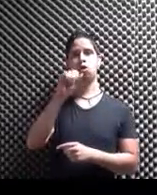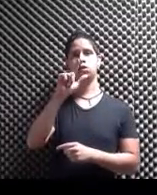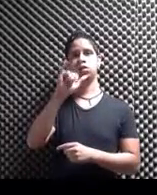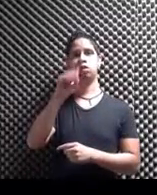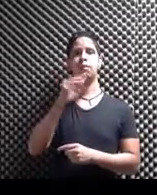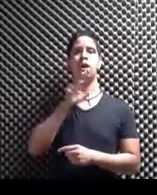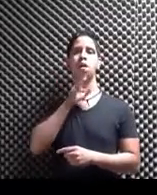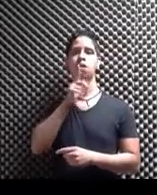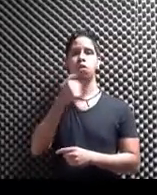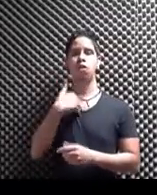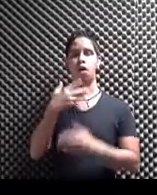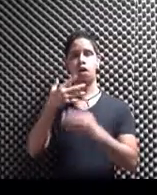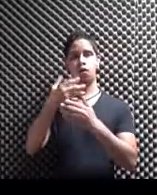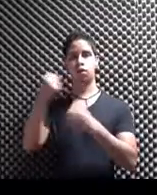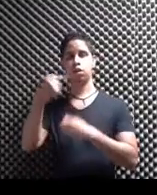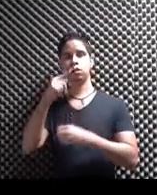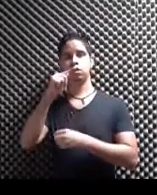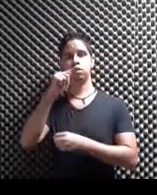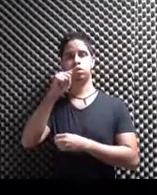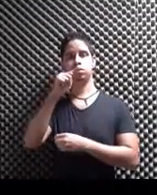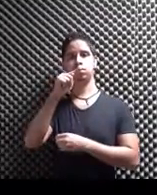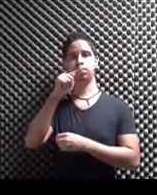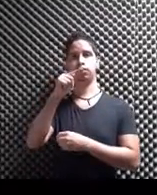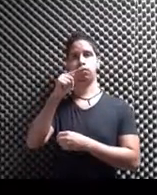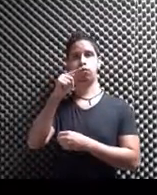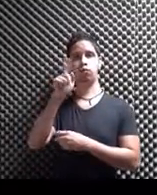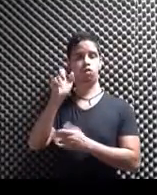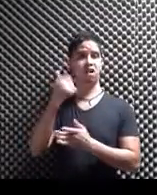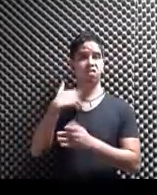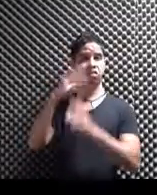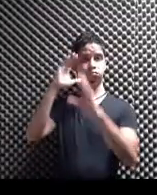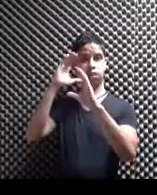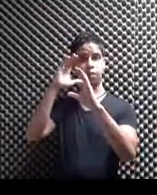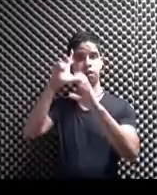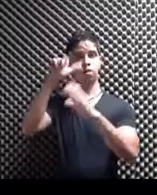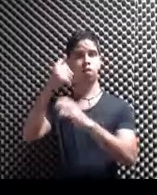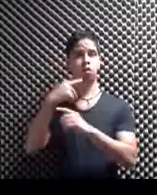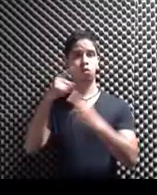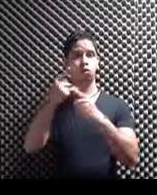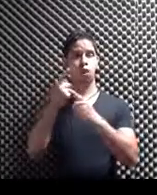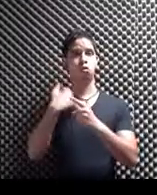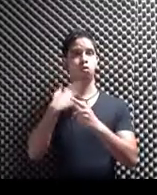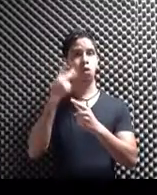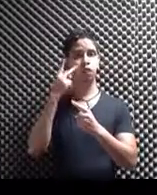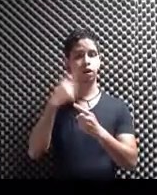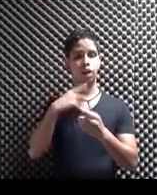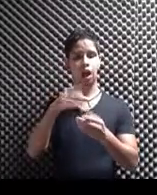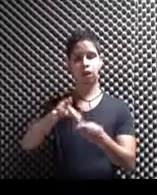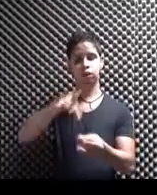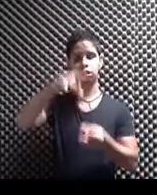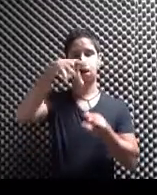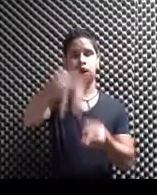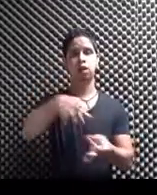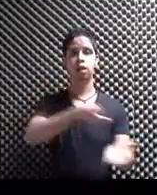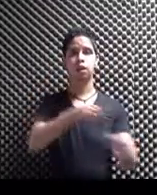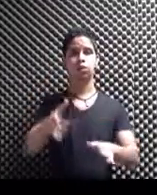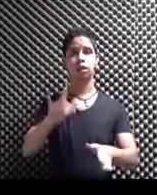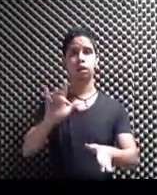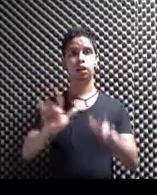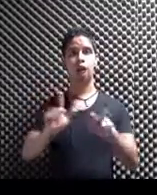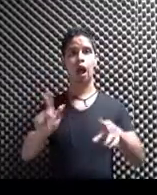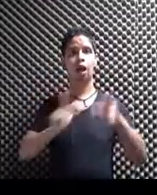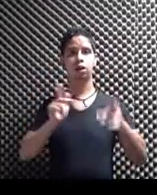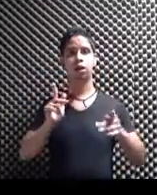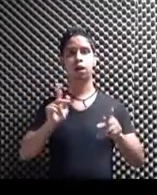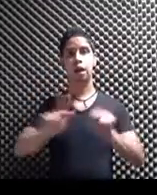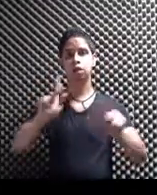de cámara ahorita La gente se asusta cuando por ejemplo ve la carta de la muerte Sí, sí, sí Y eso no es, cambio Es cambio Transformación total O sea